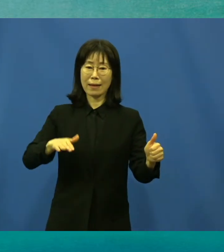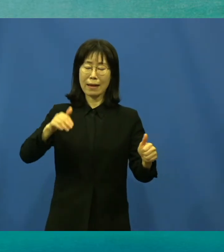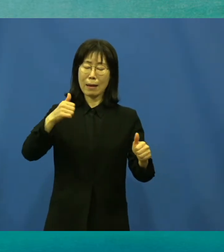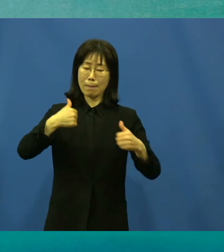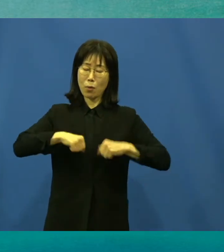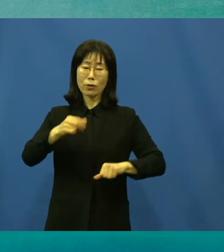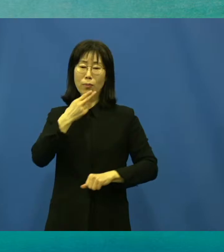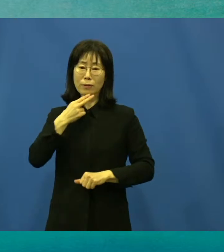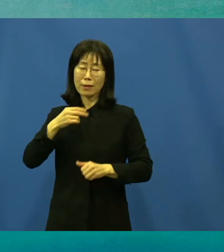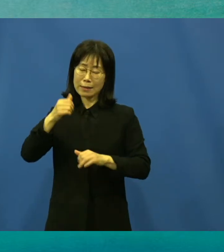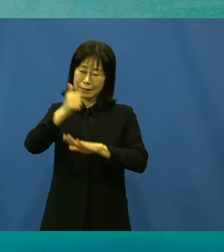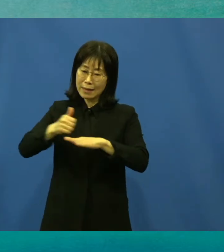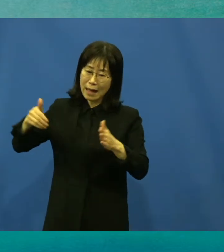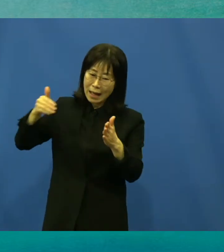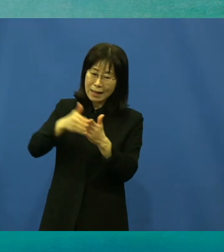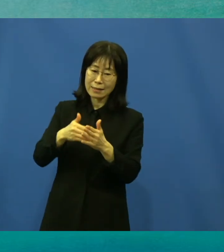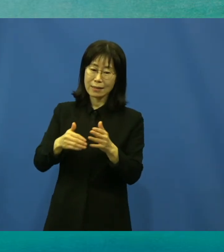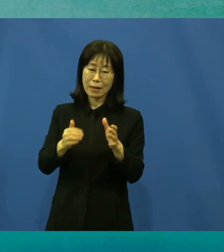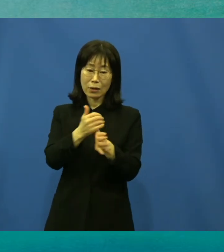딸랑 요나, 너